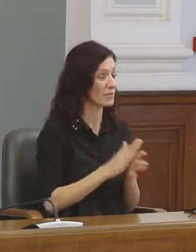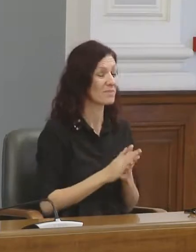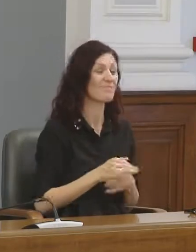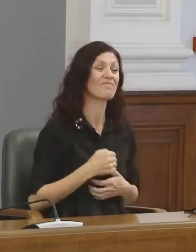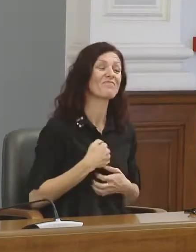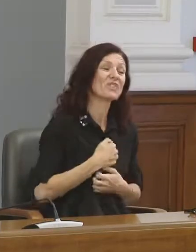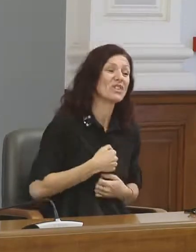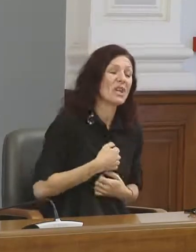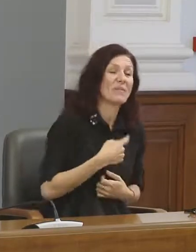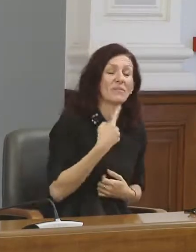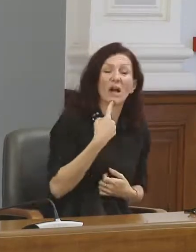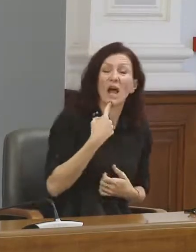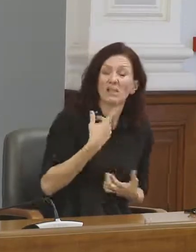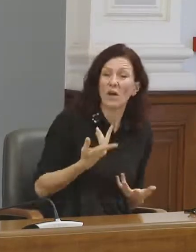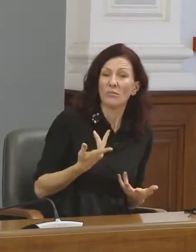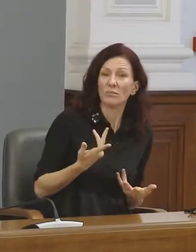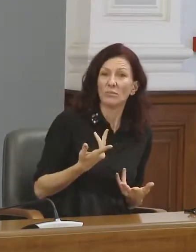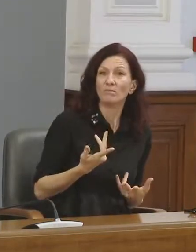Съжалявам, че го казвам, но